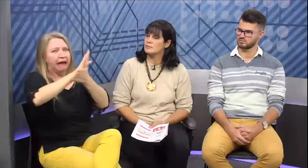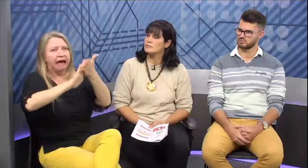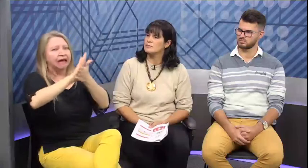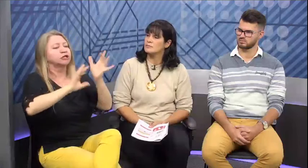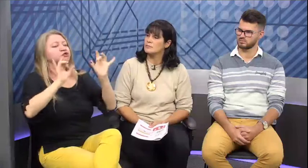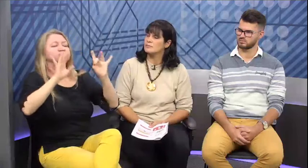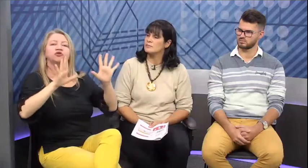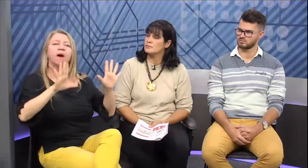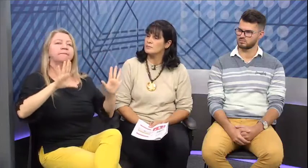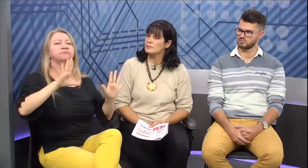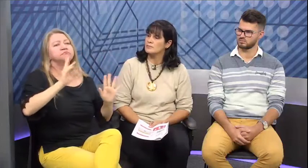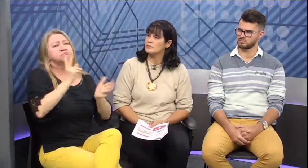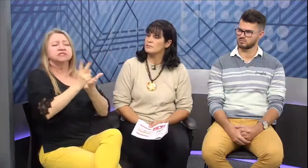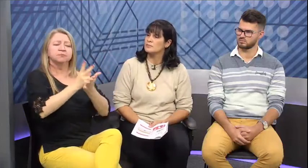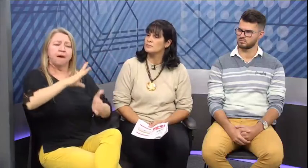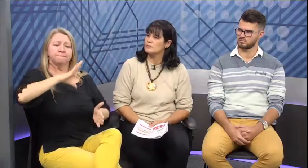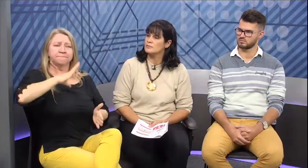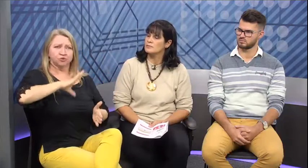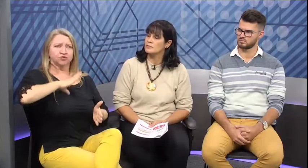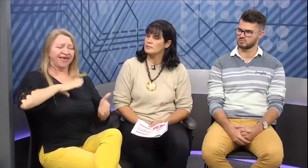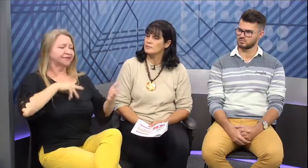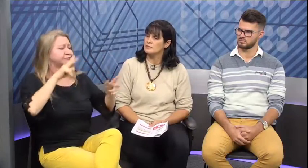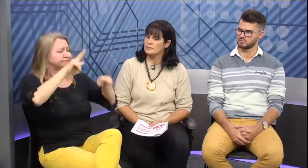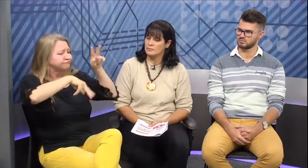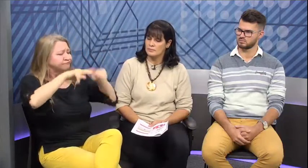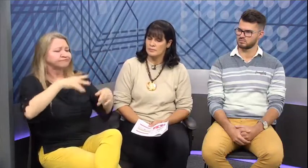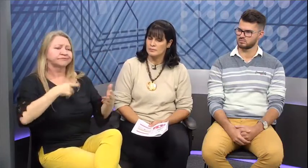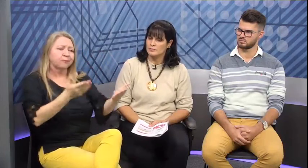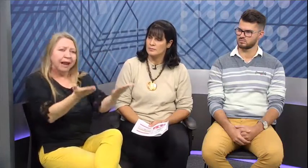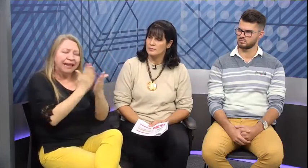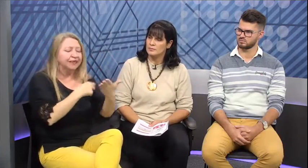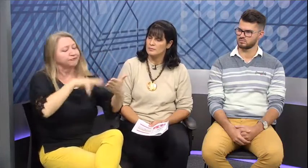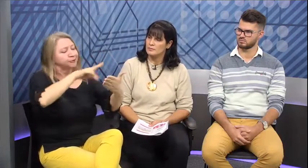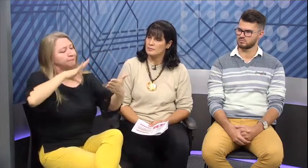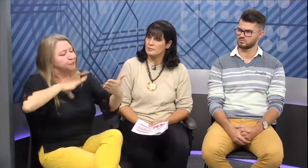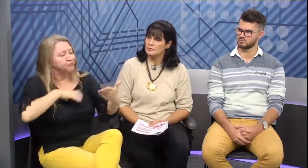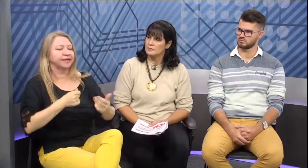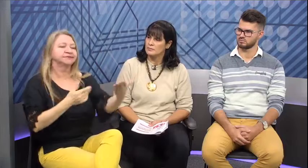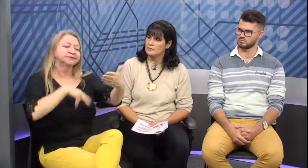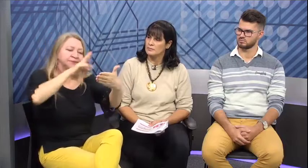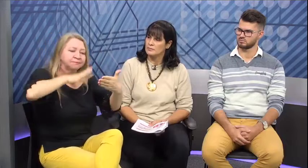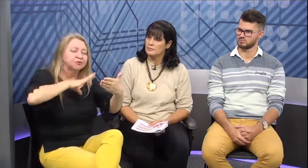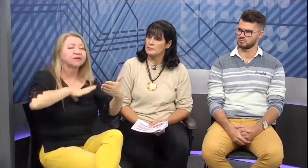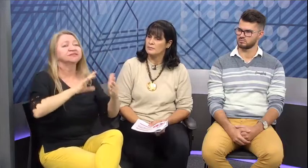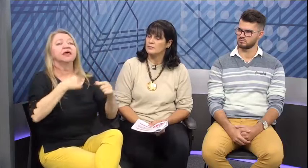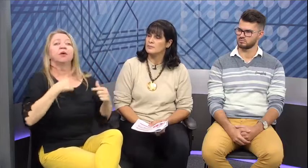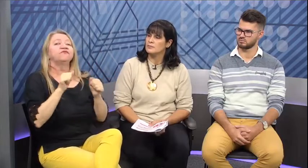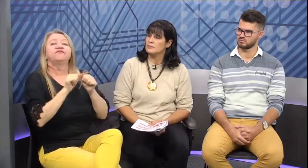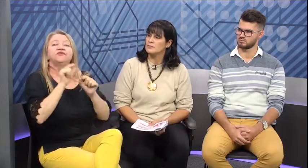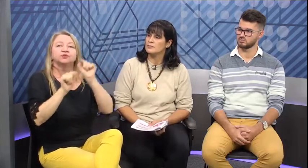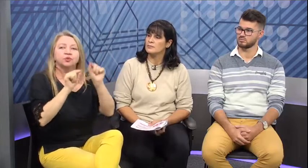não havia nenhum tipo de adaptação ainda. Então, eu contava as histórias de ouvintes, né? Essas